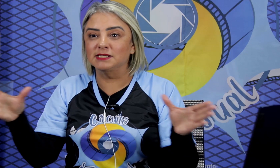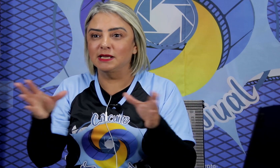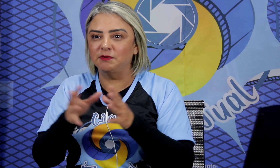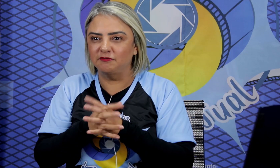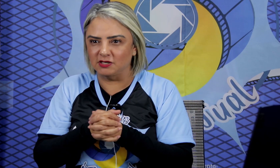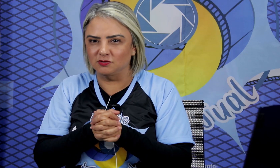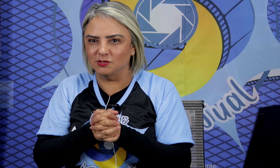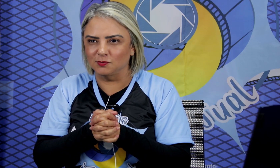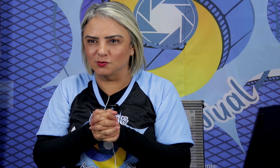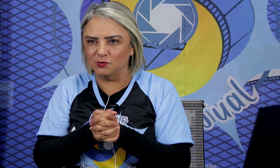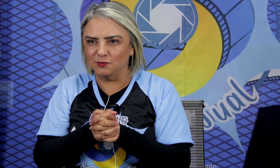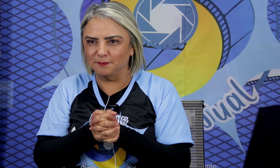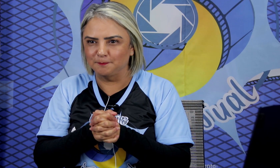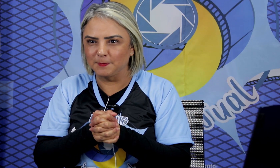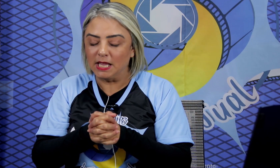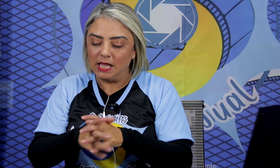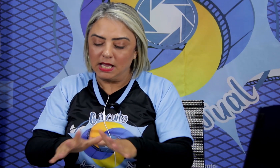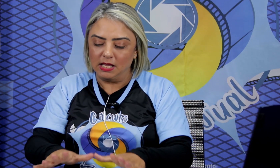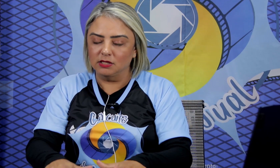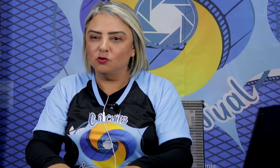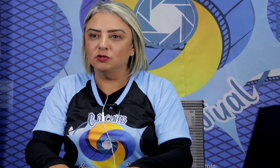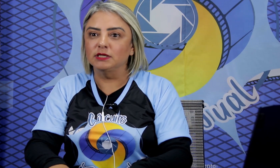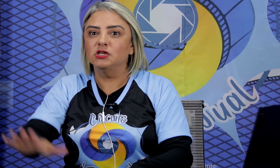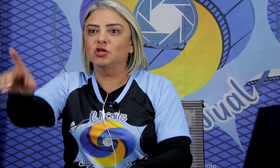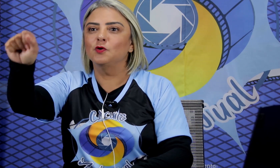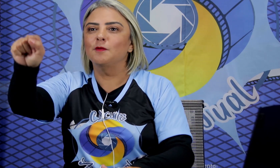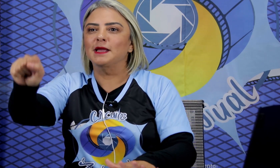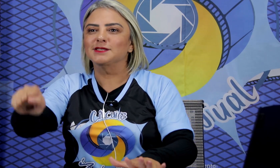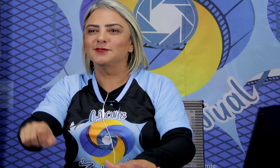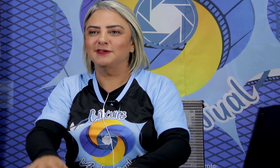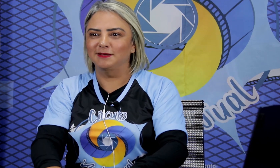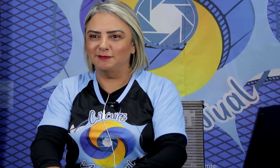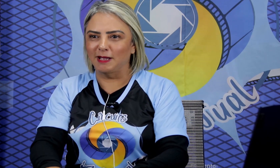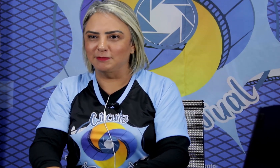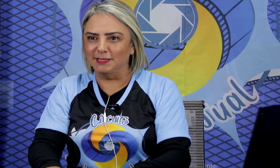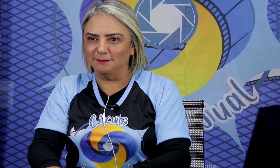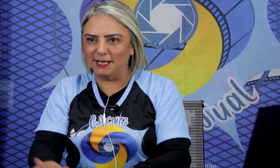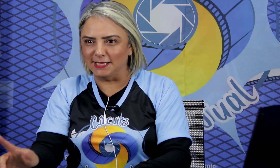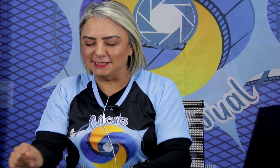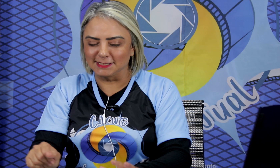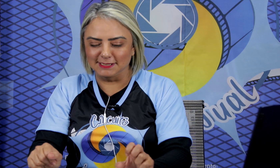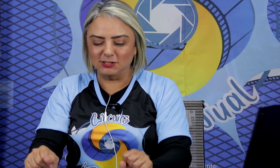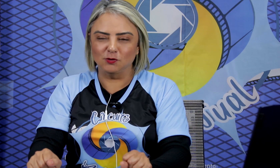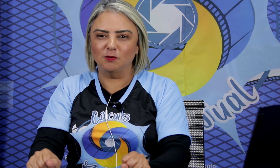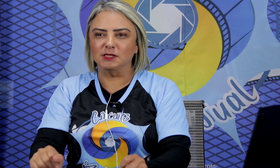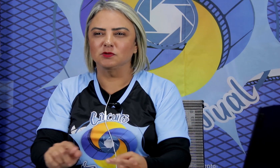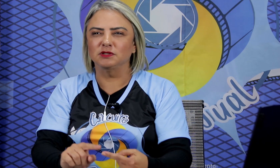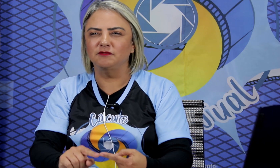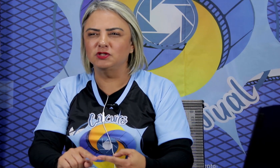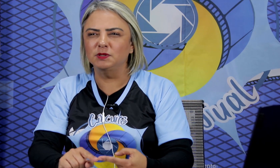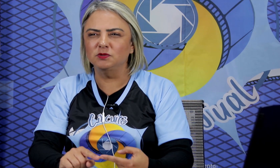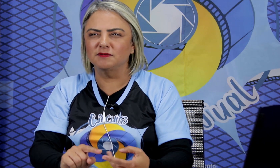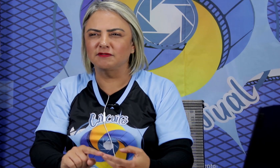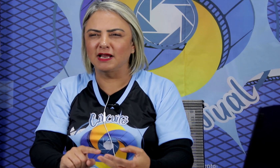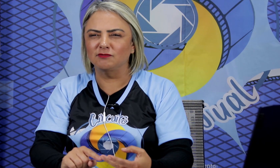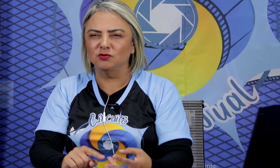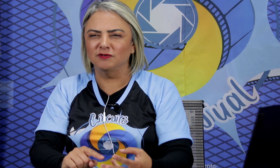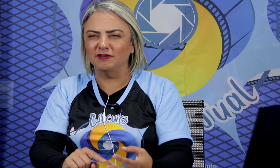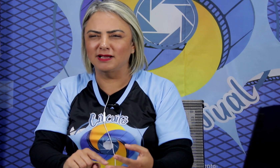sempre fecha o discurso. Então eu contei, deixa que eu começo. Falei para minha amiga, para essa. Deixa que eu começo. Eu contei 20 minutos, vai falar, o outro vai falar, não sei o